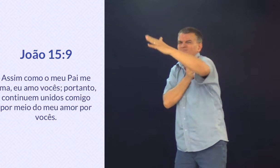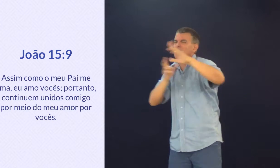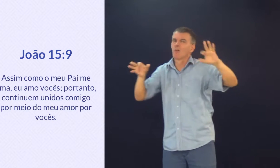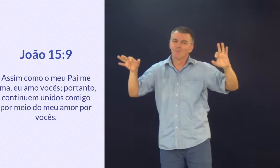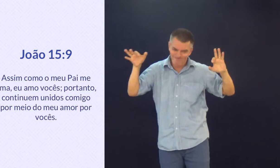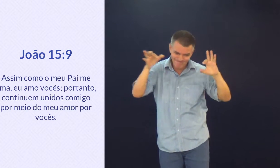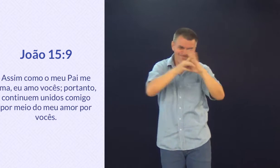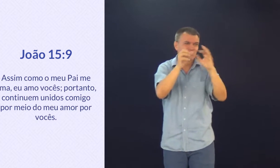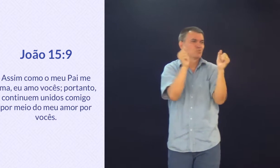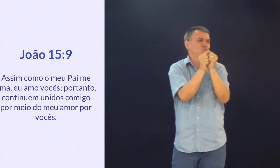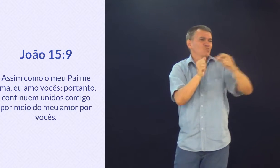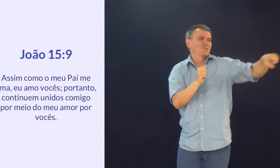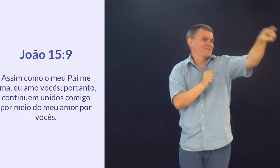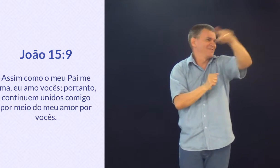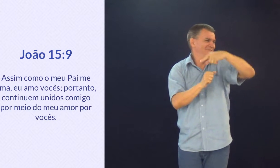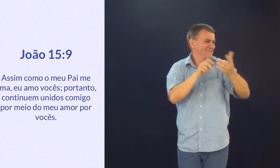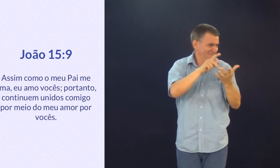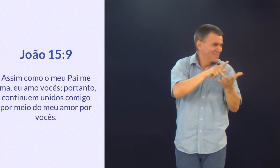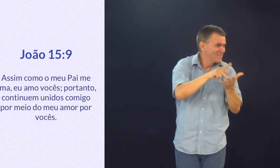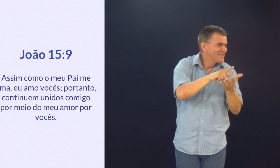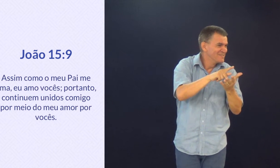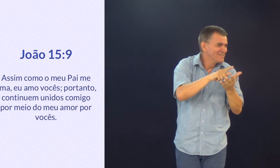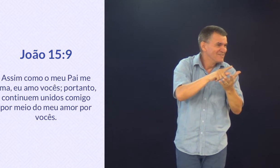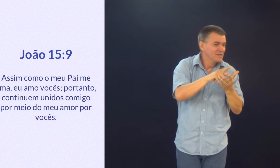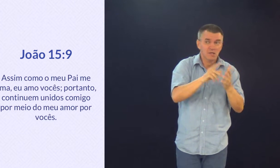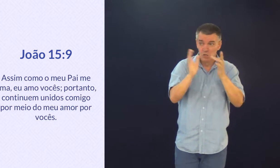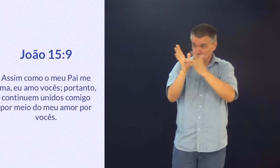ele não quer as pessoas longe dele ele quer seus perto